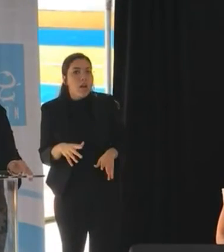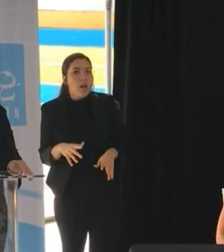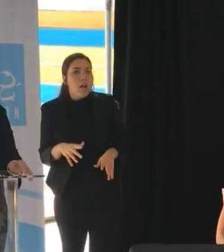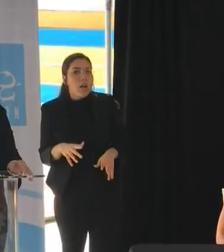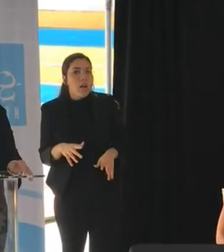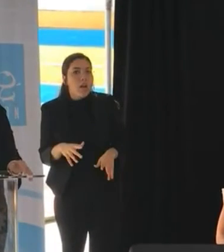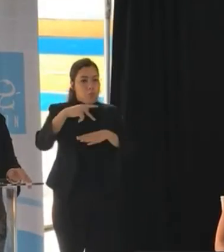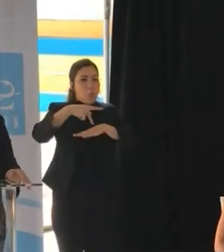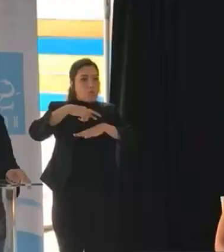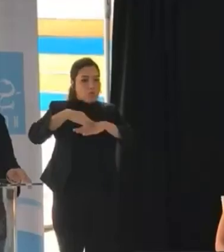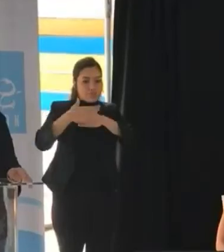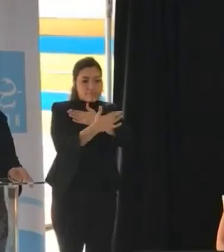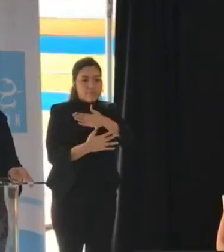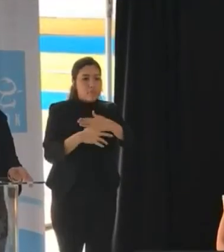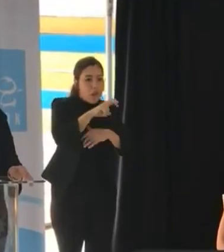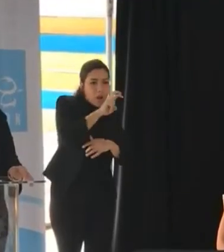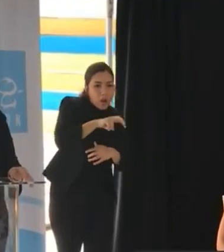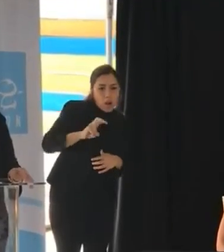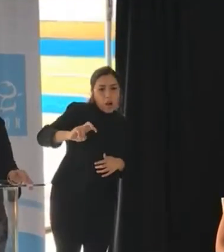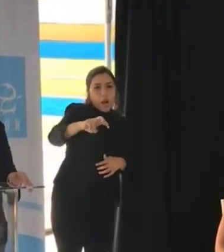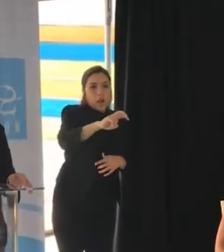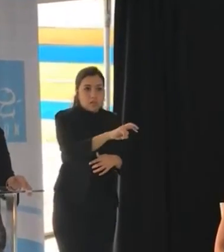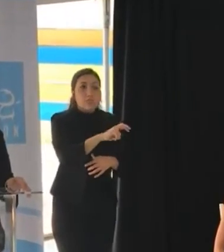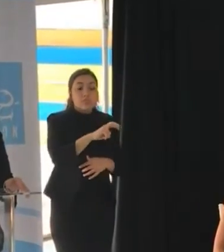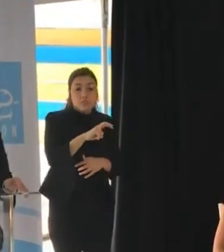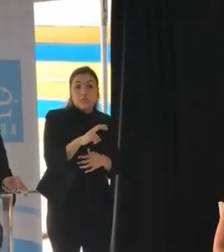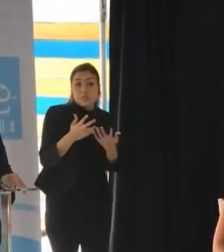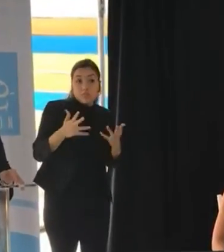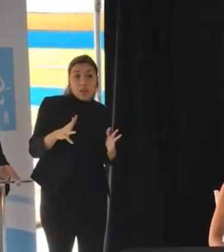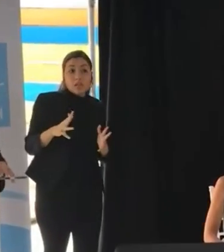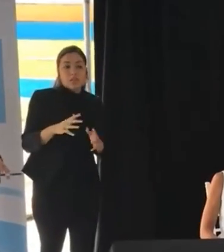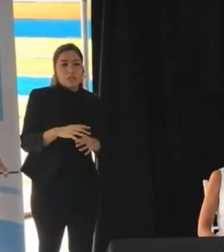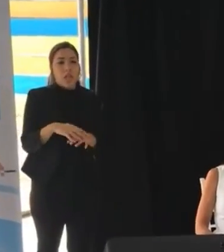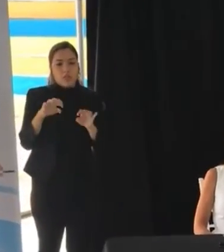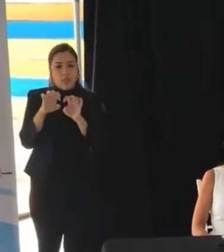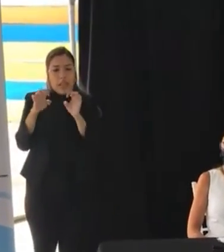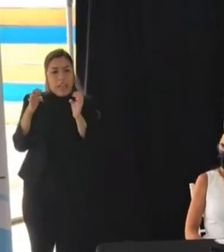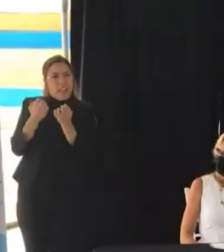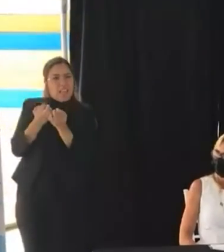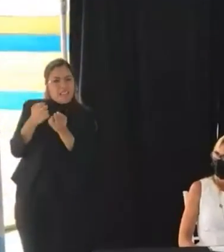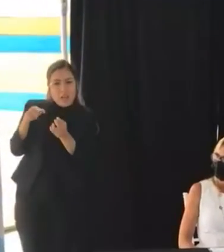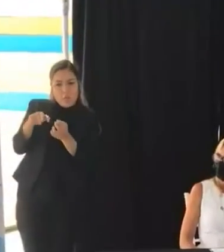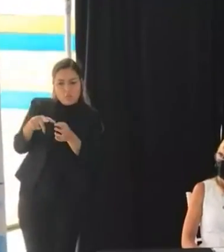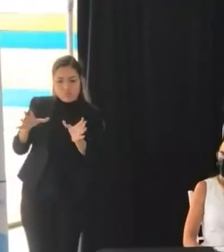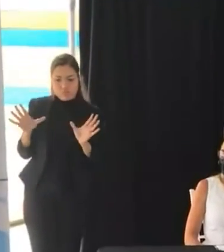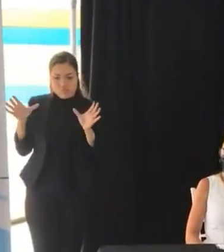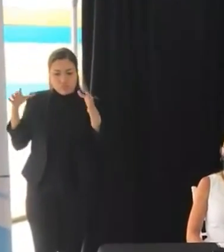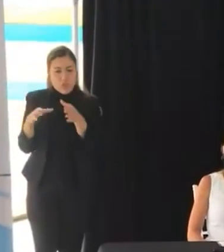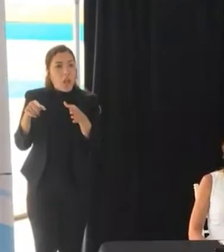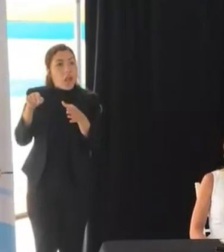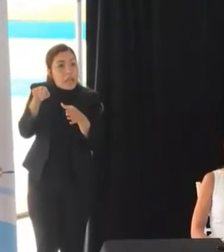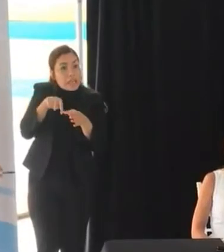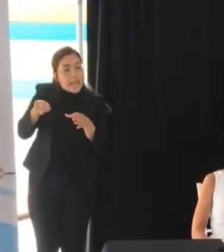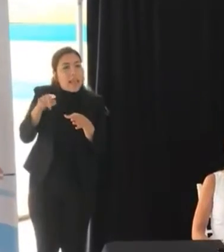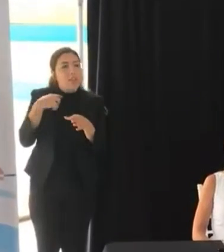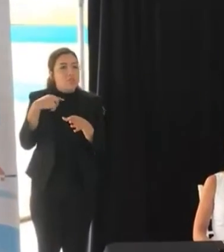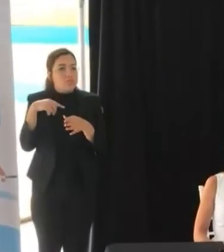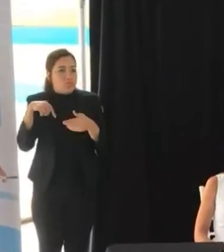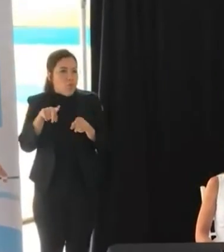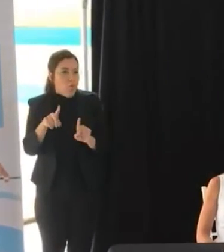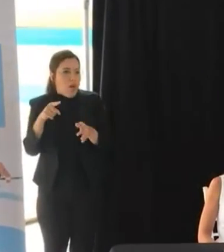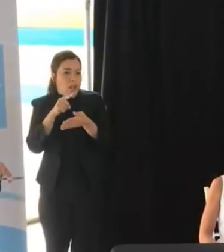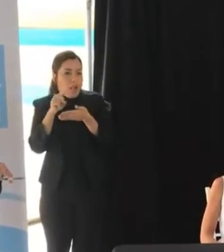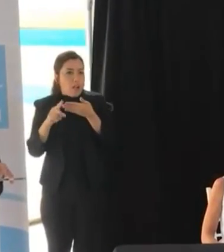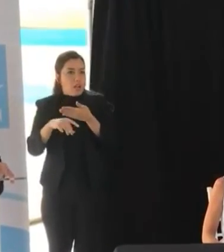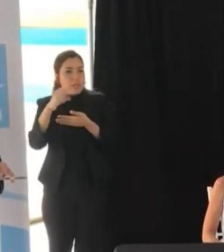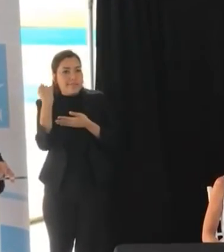hay un equipo que visita los pueblos durante las tardes, las noches y los fines de semana, y que en unas